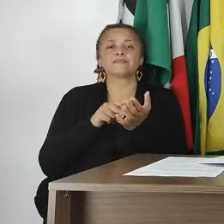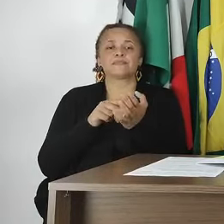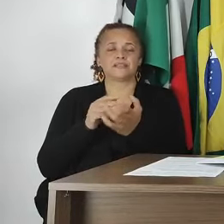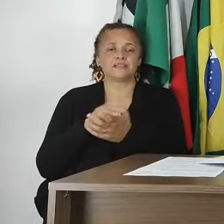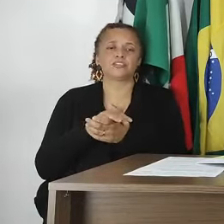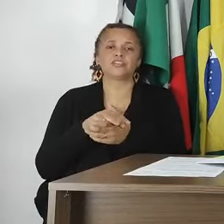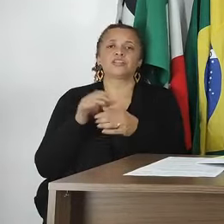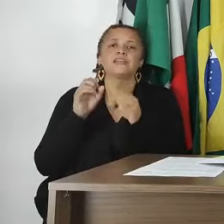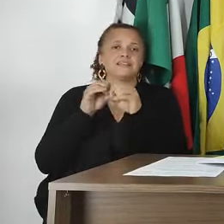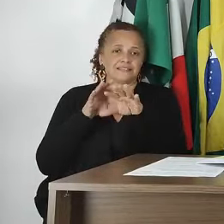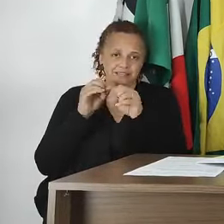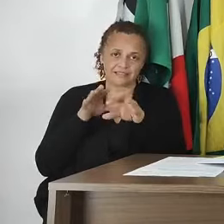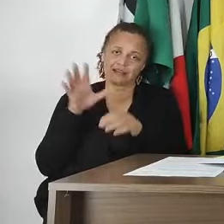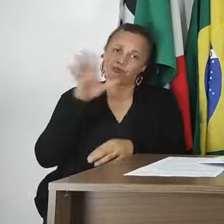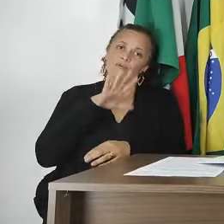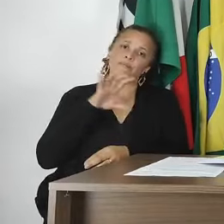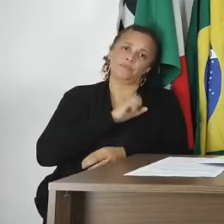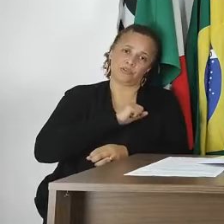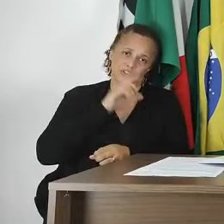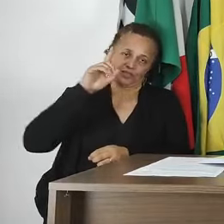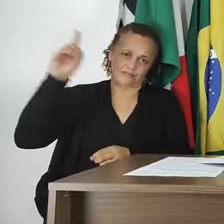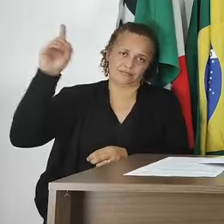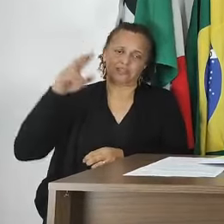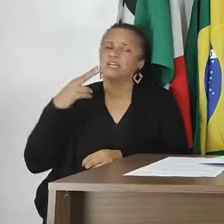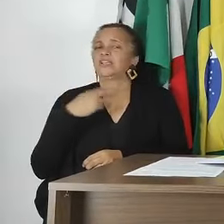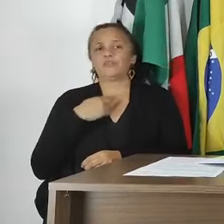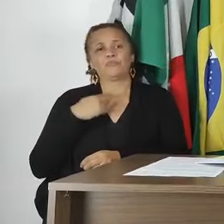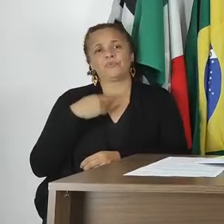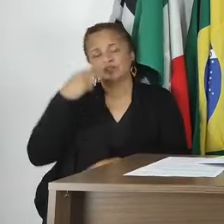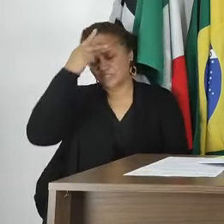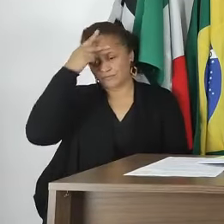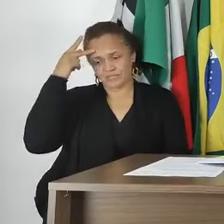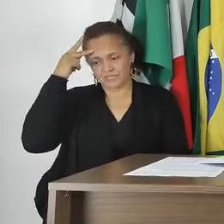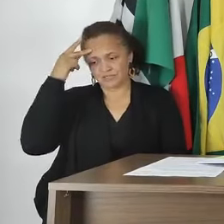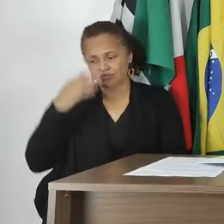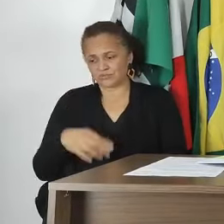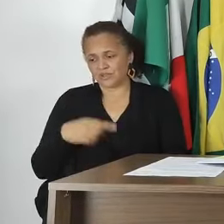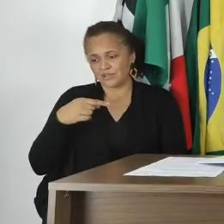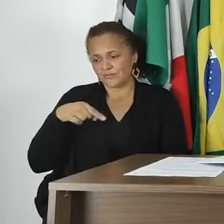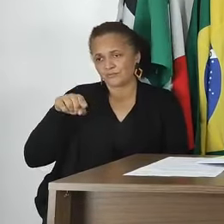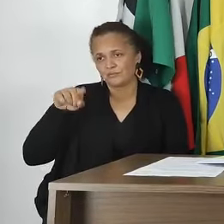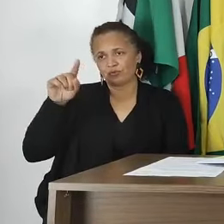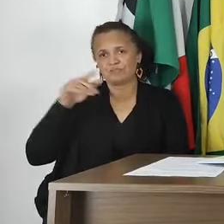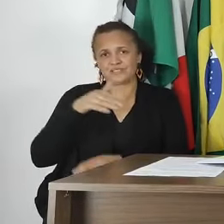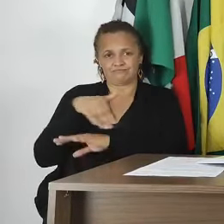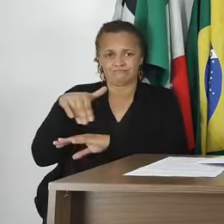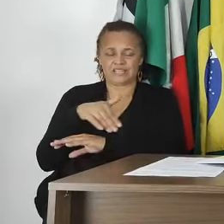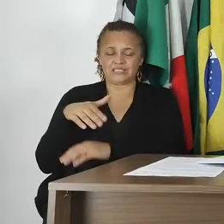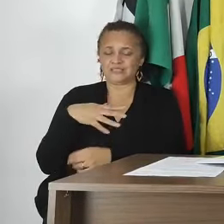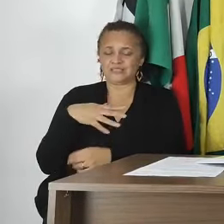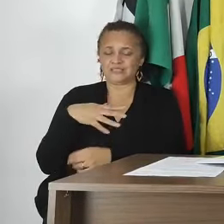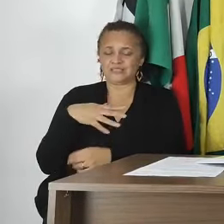pessoa sair de mãos abanando, de maneira alguma sair com aquela sensação de frustração. Poxa, eu bati